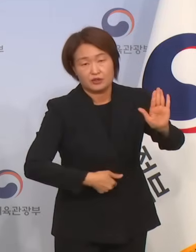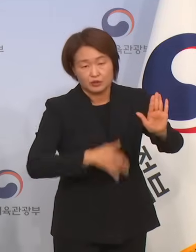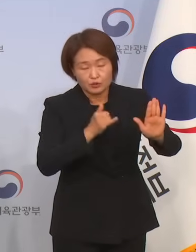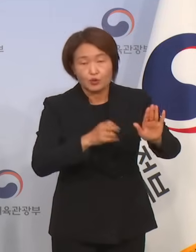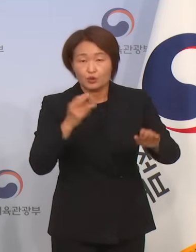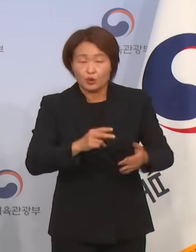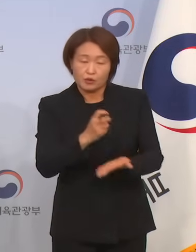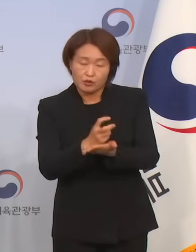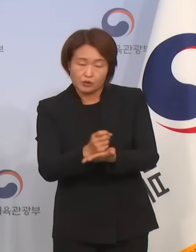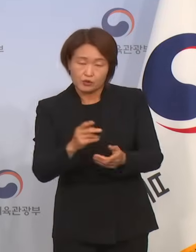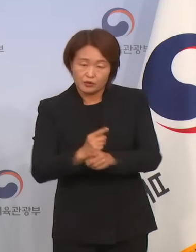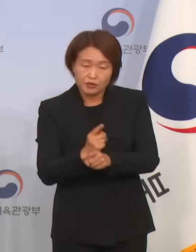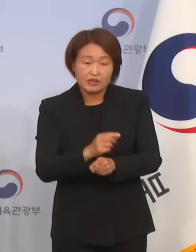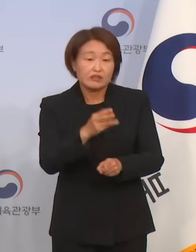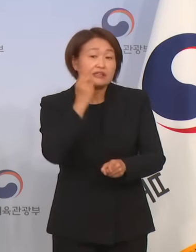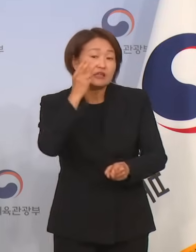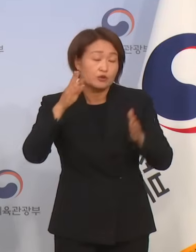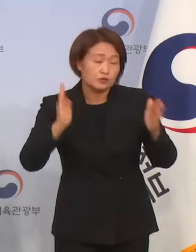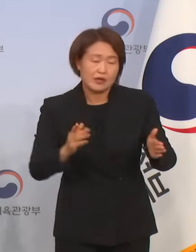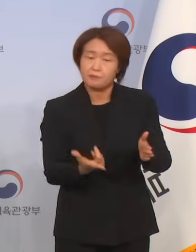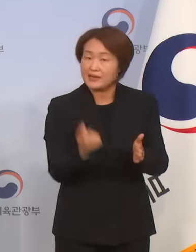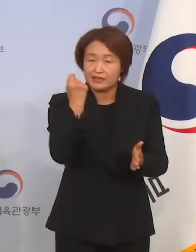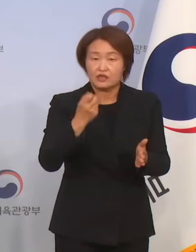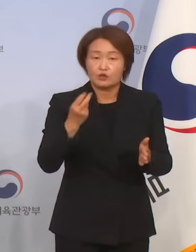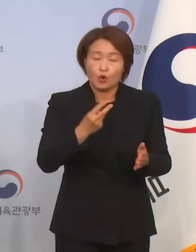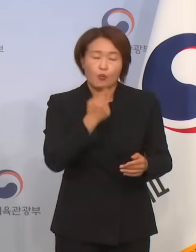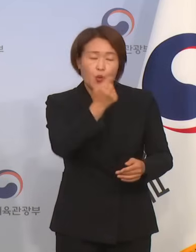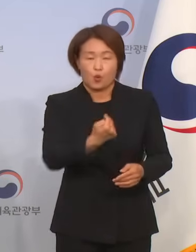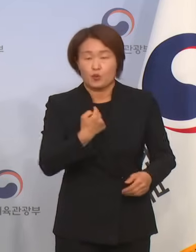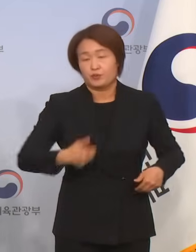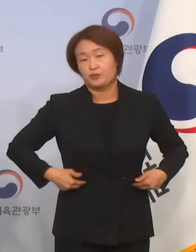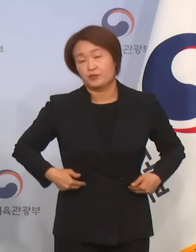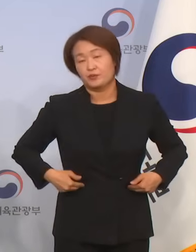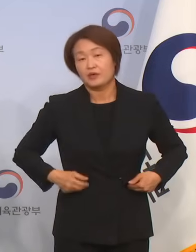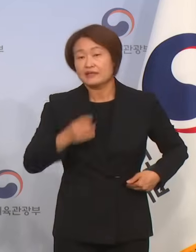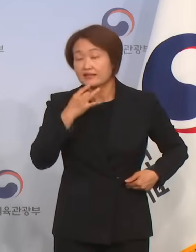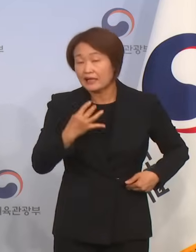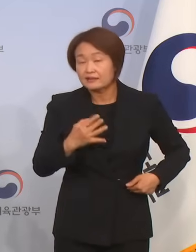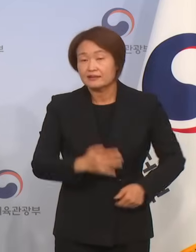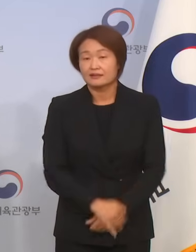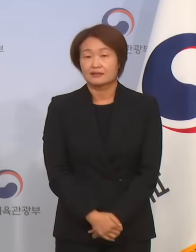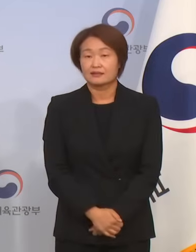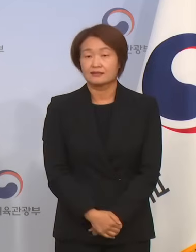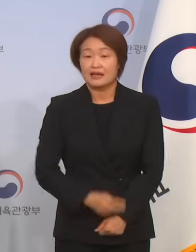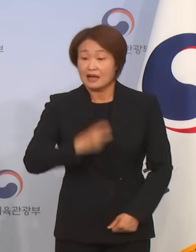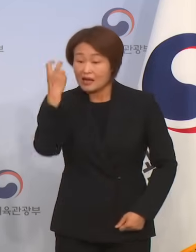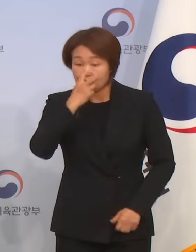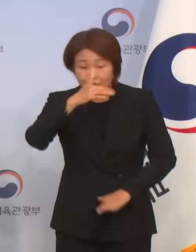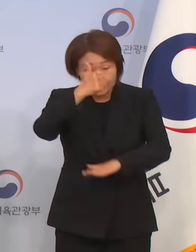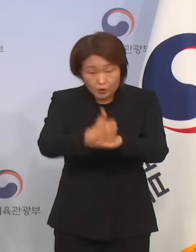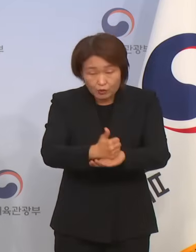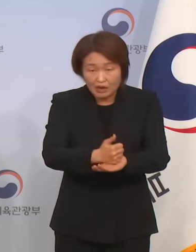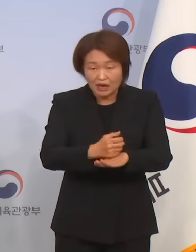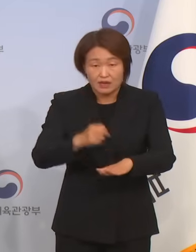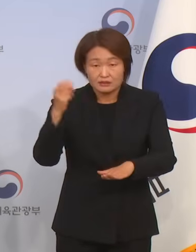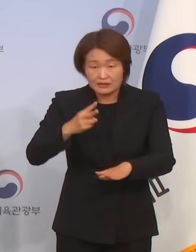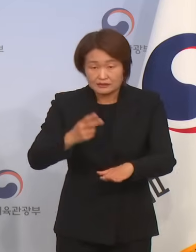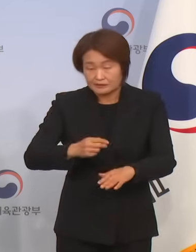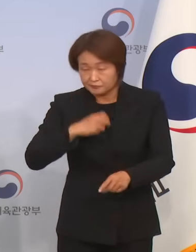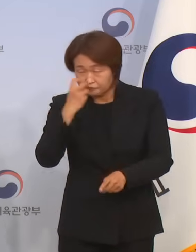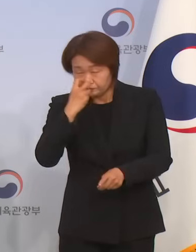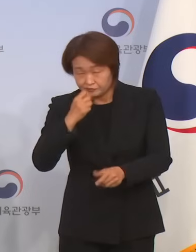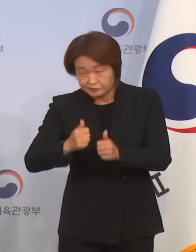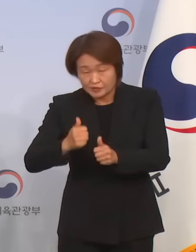등의 조치는 2개월 내에 조치하고 보고하여야 합니다. 다만 감사 결과에 대한 재심의 신청